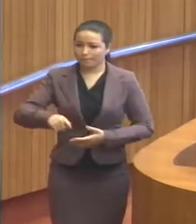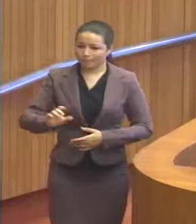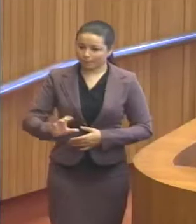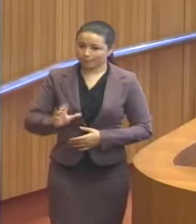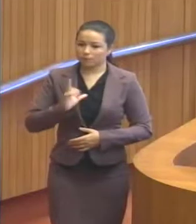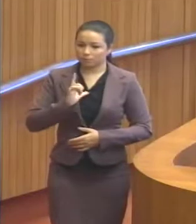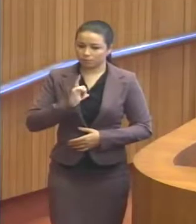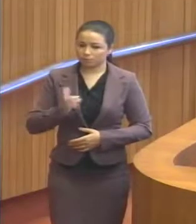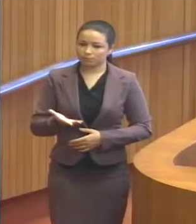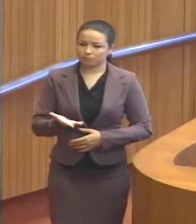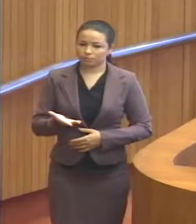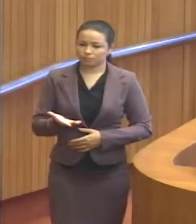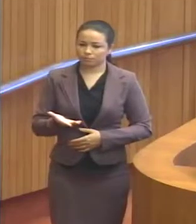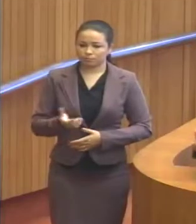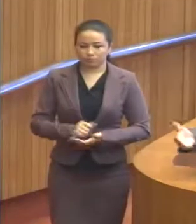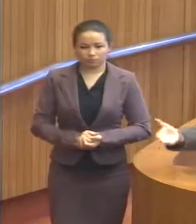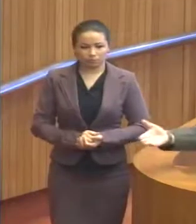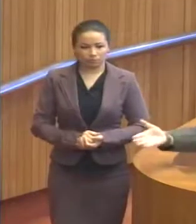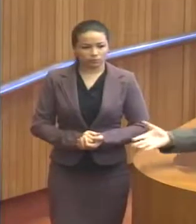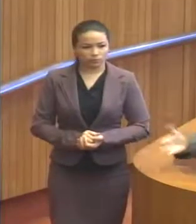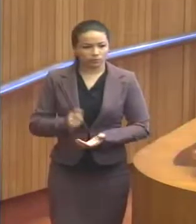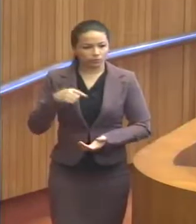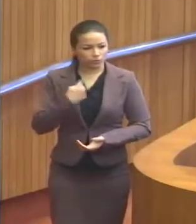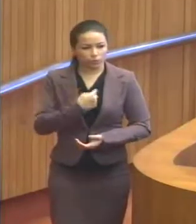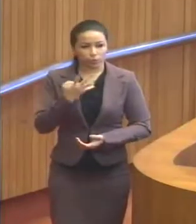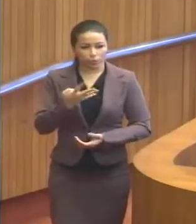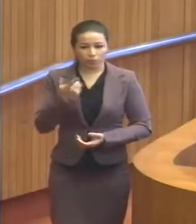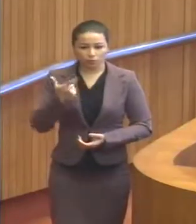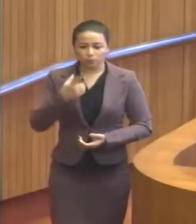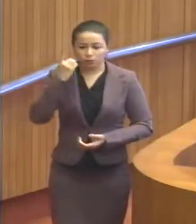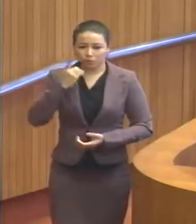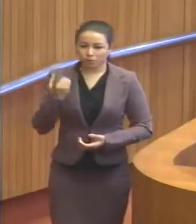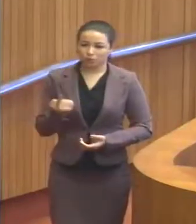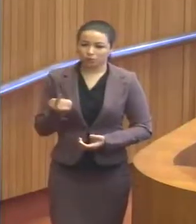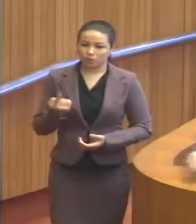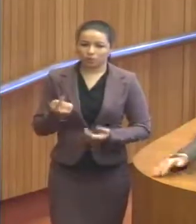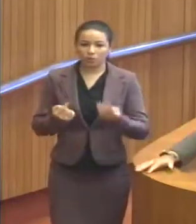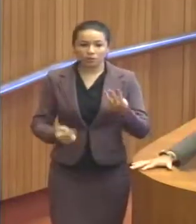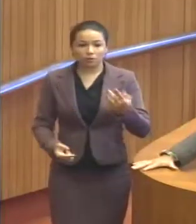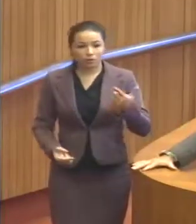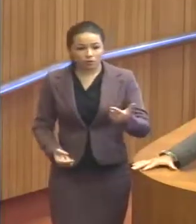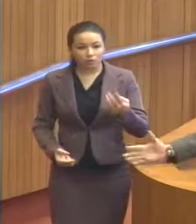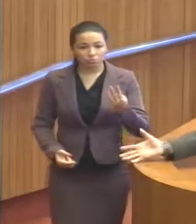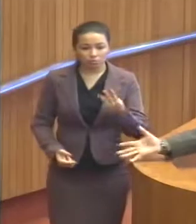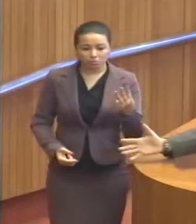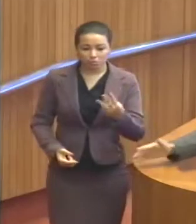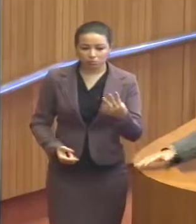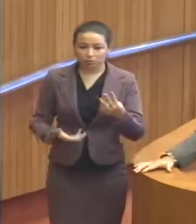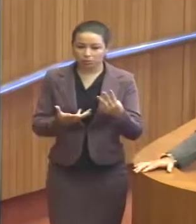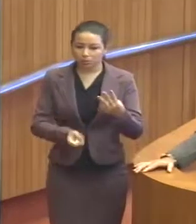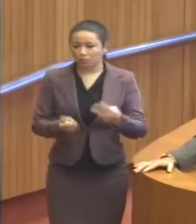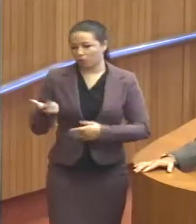sair. Então, nós somos 42 deputados, não pode 32, 33